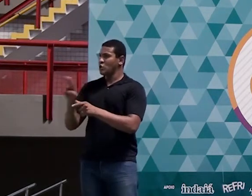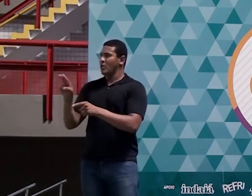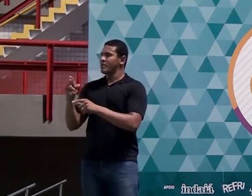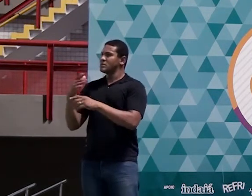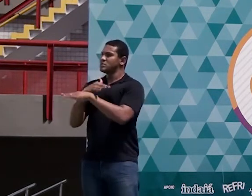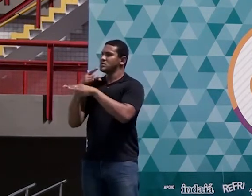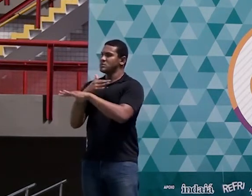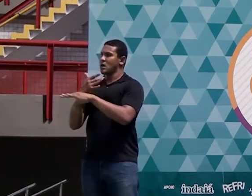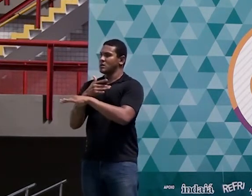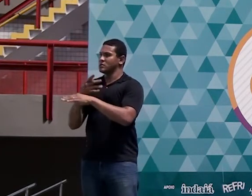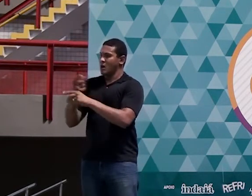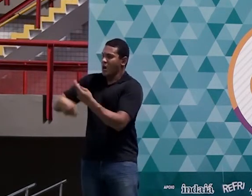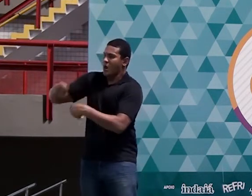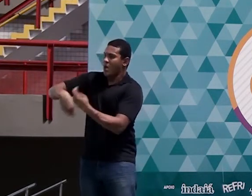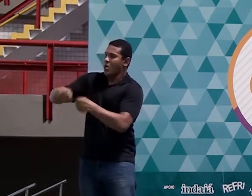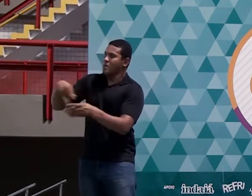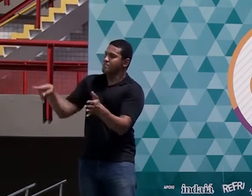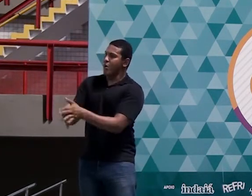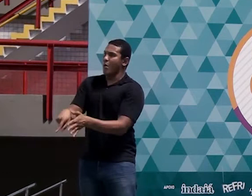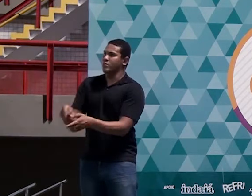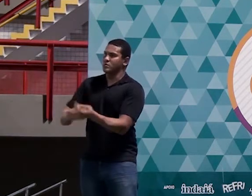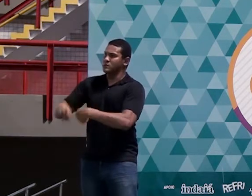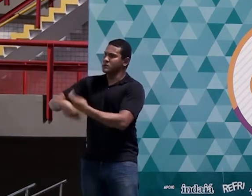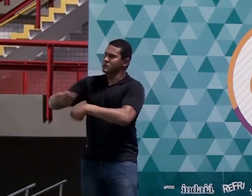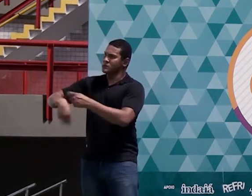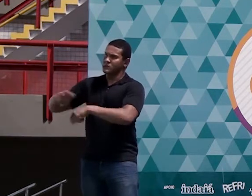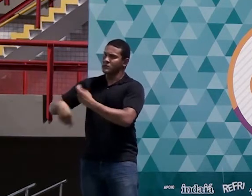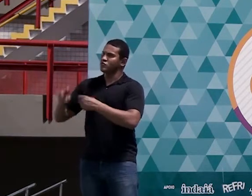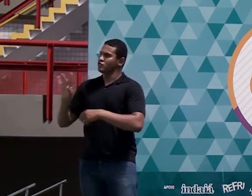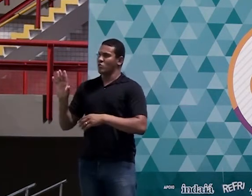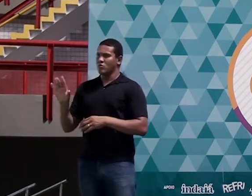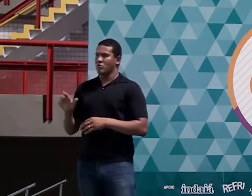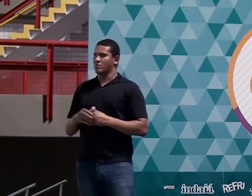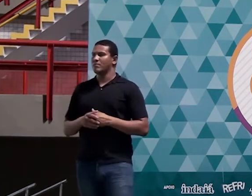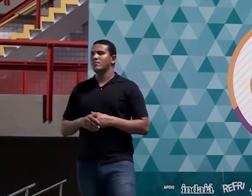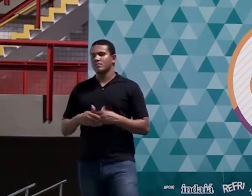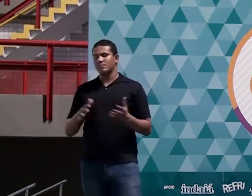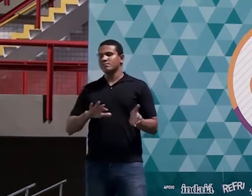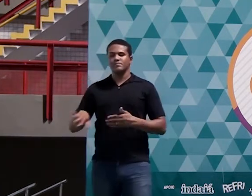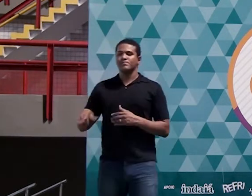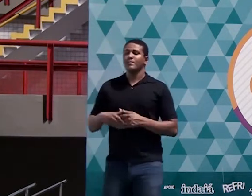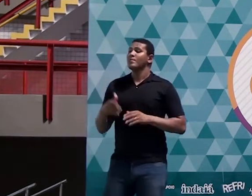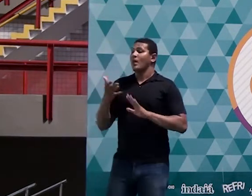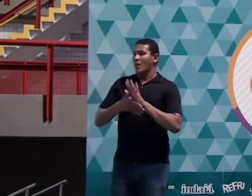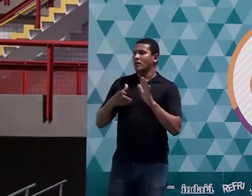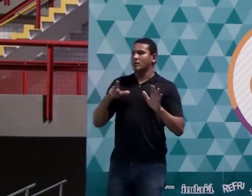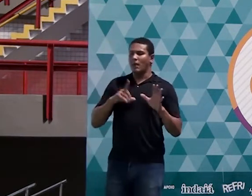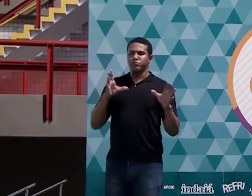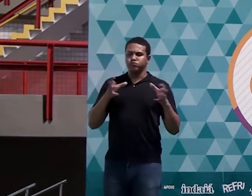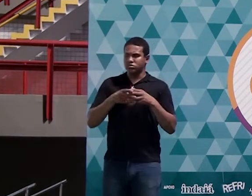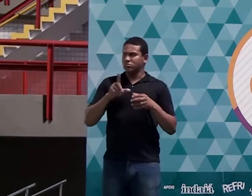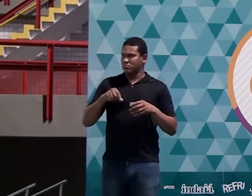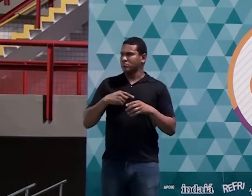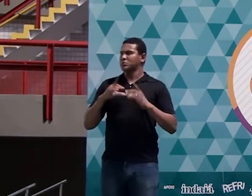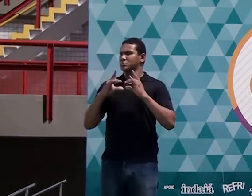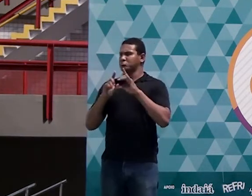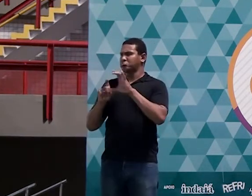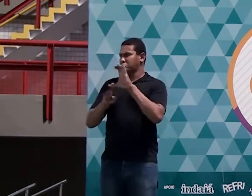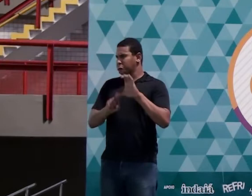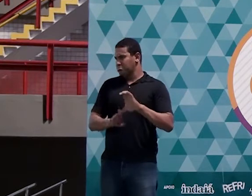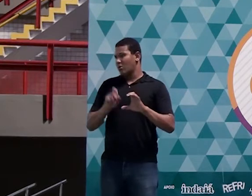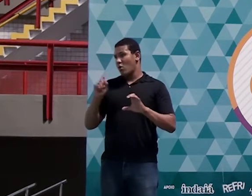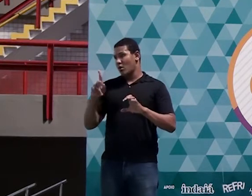Só isso. Vamos lá para o texto. Coletivamente, continuava vinculado ao sistema feudal. No seu